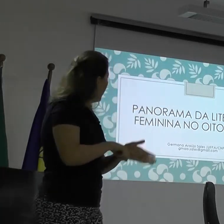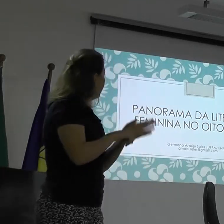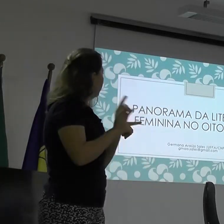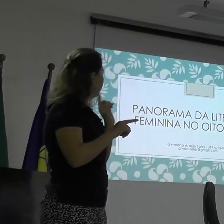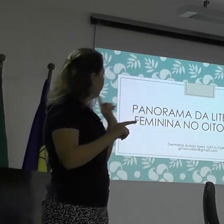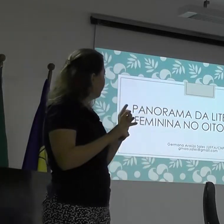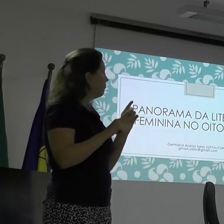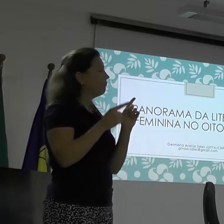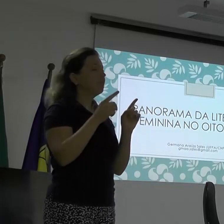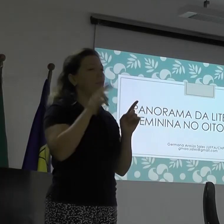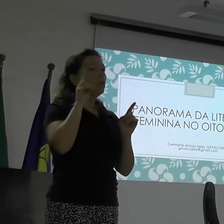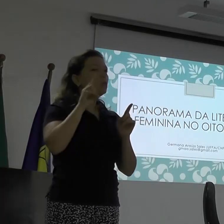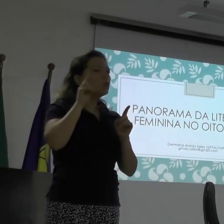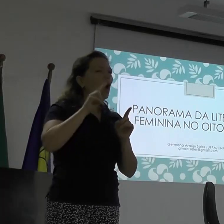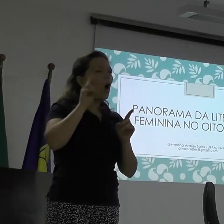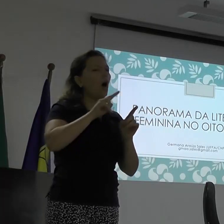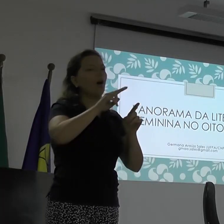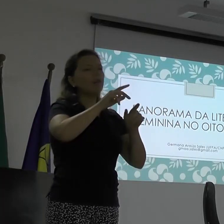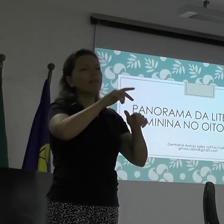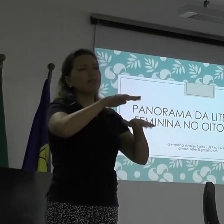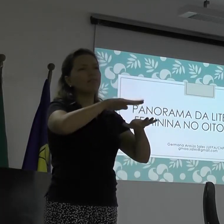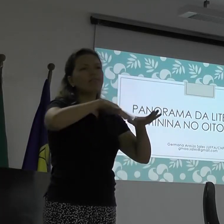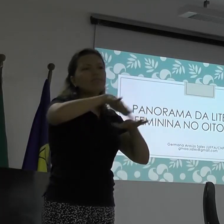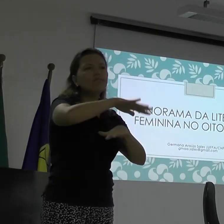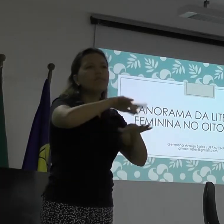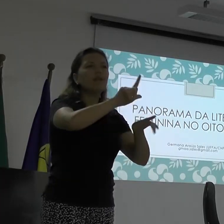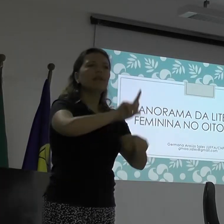histórias literárias, alguns pequenos